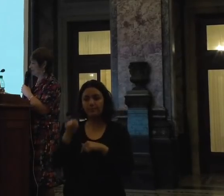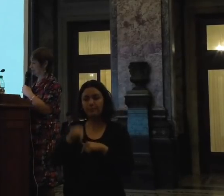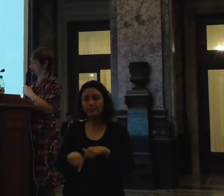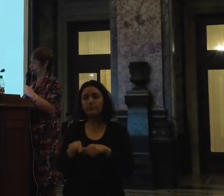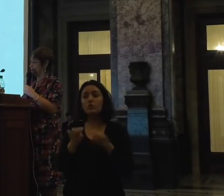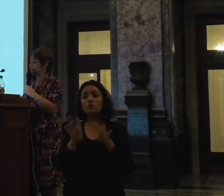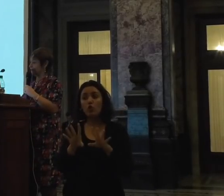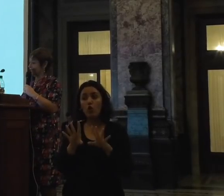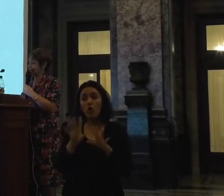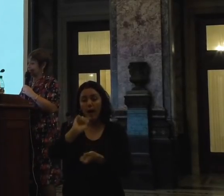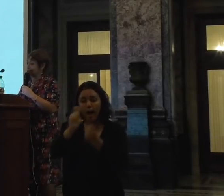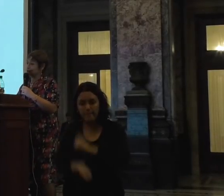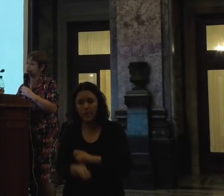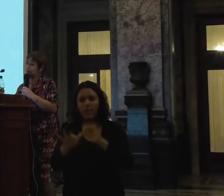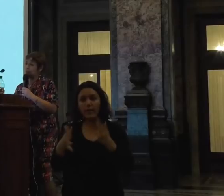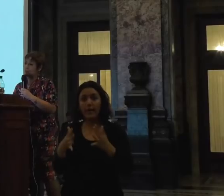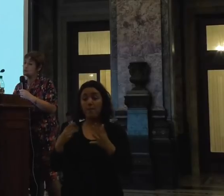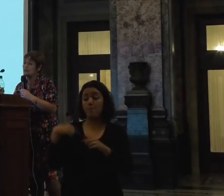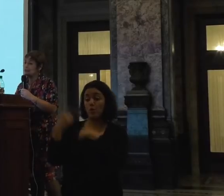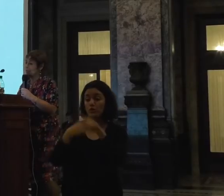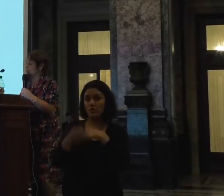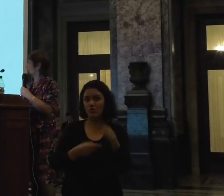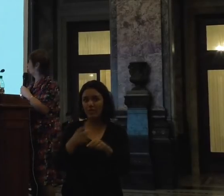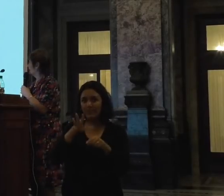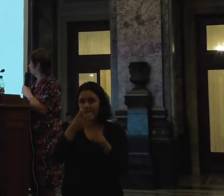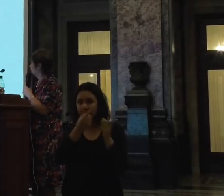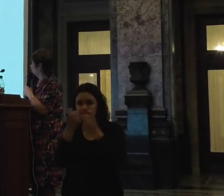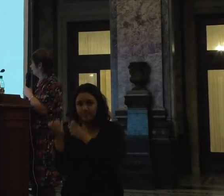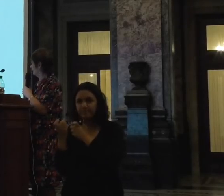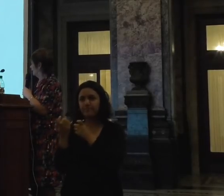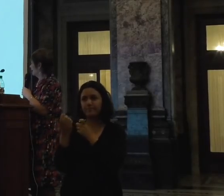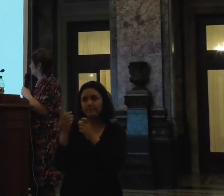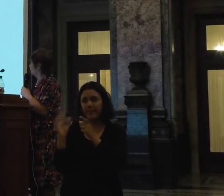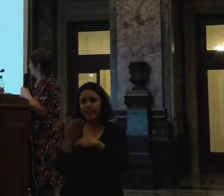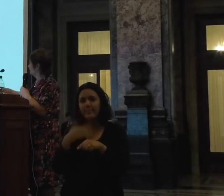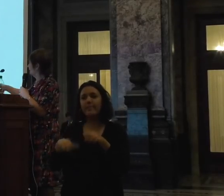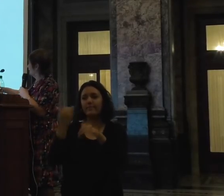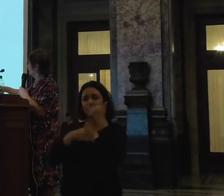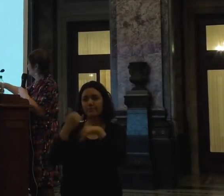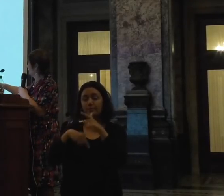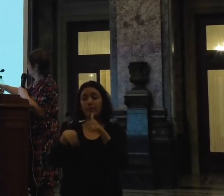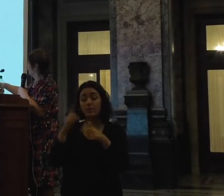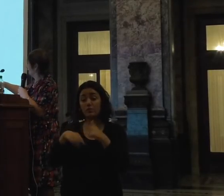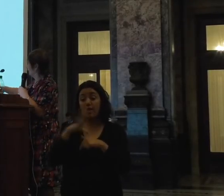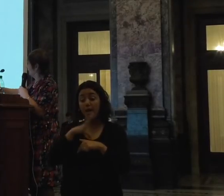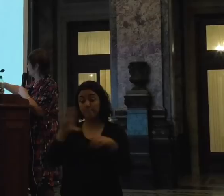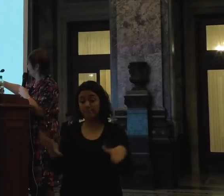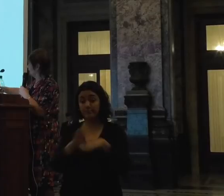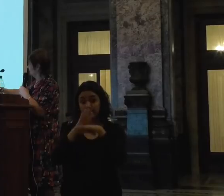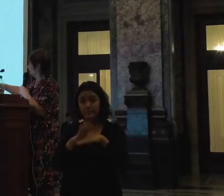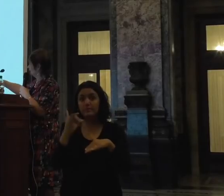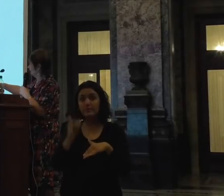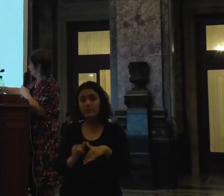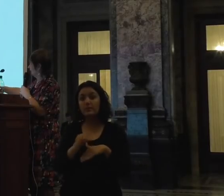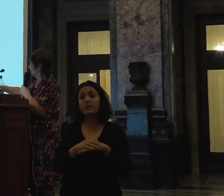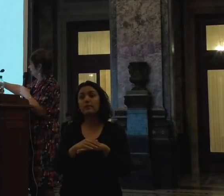de codificación. Nosotros también podemos ver que hay una correlación entre la respuesta de actividad en el fMRI,